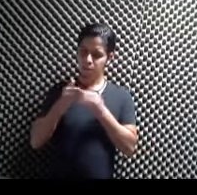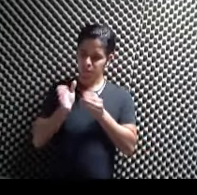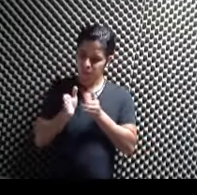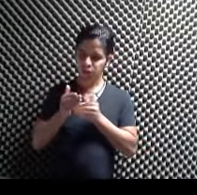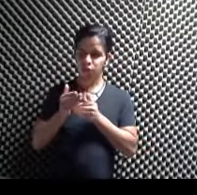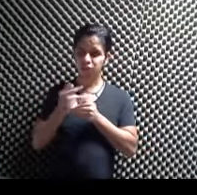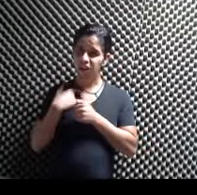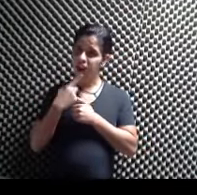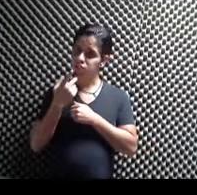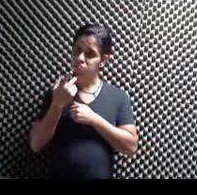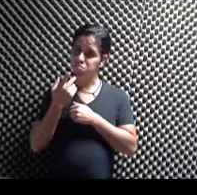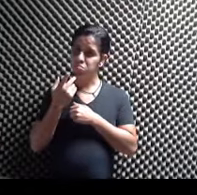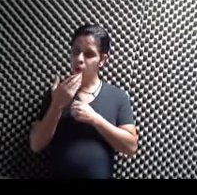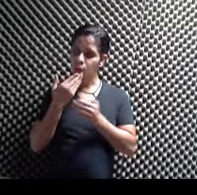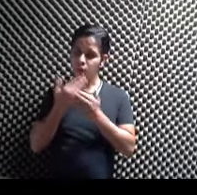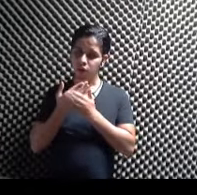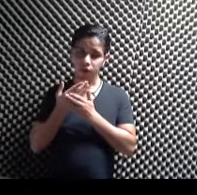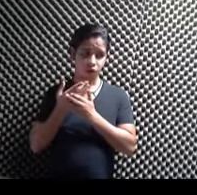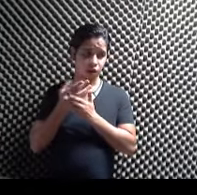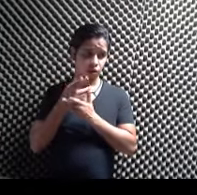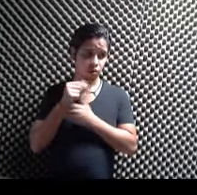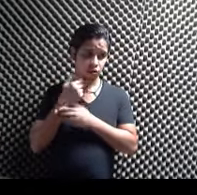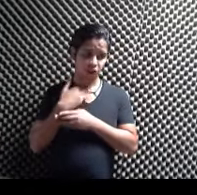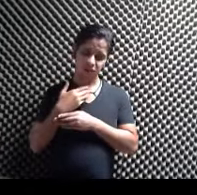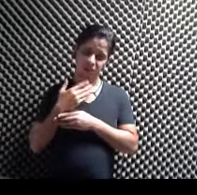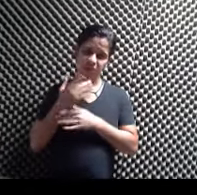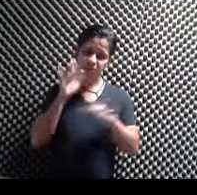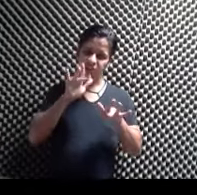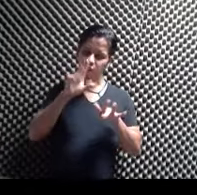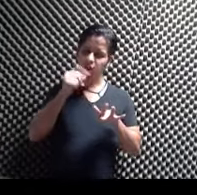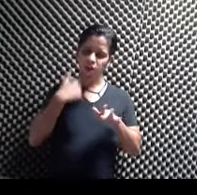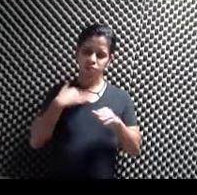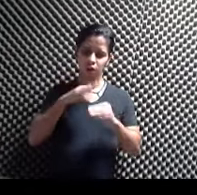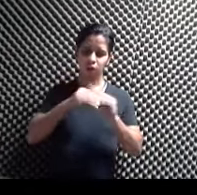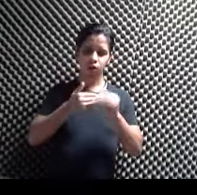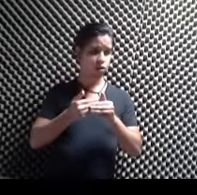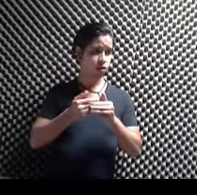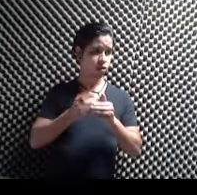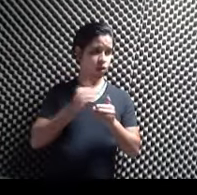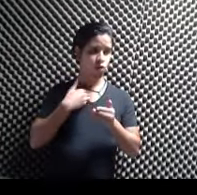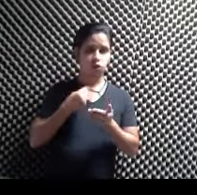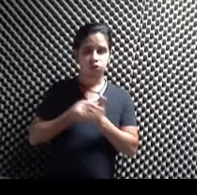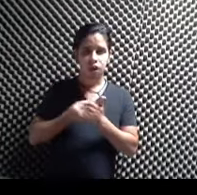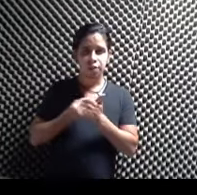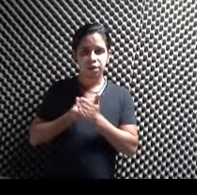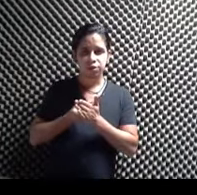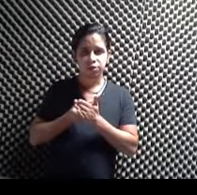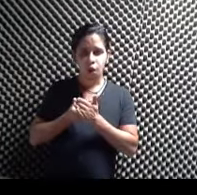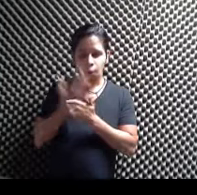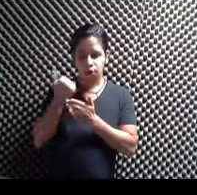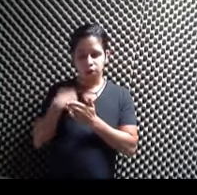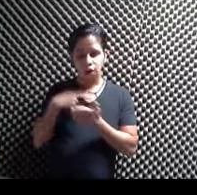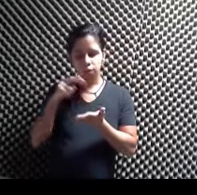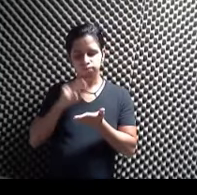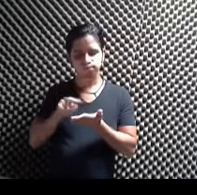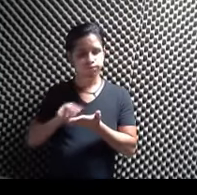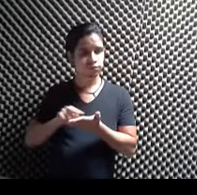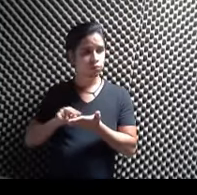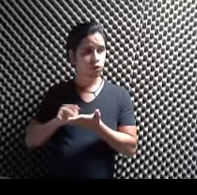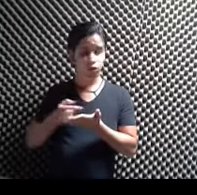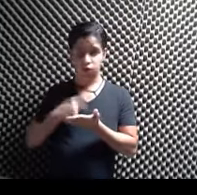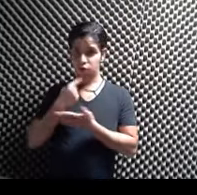poquito, pero es alguito. Y no está bendito ni en un sobre porque ni me lo encontraron, pero aquí hay unos chipitos, porque yo estaba leyendo, y